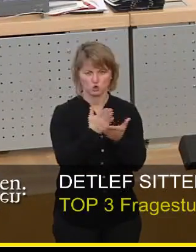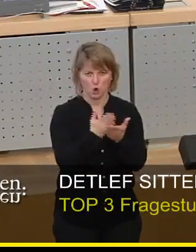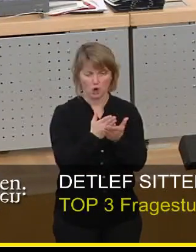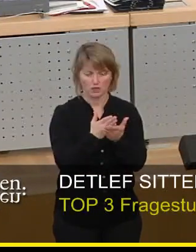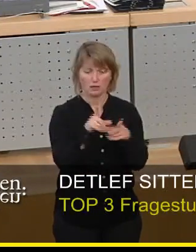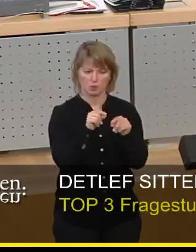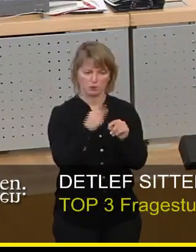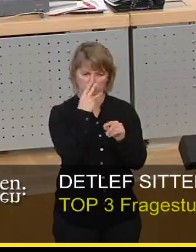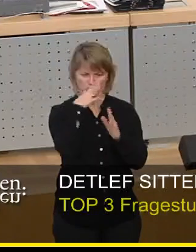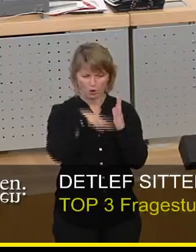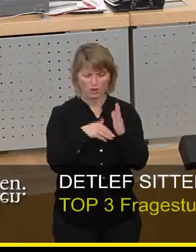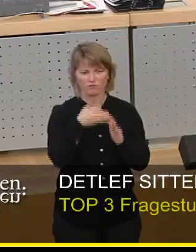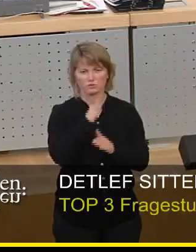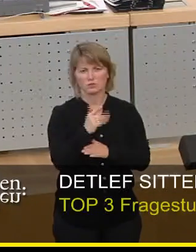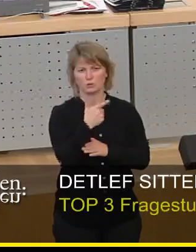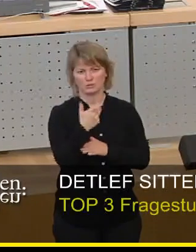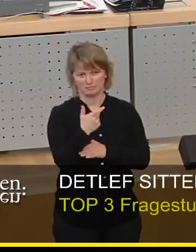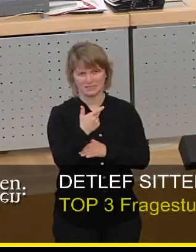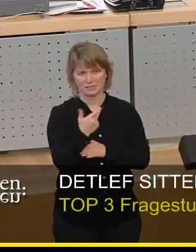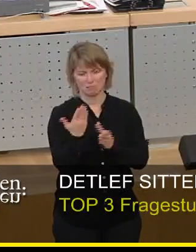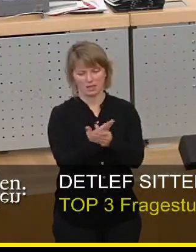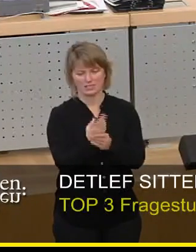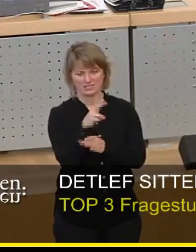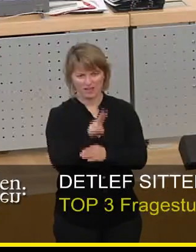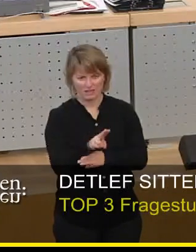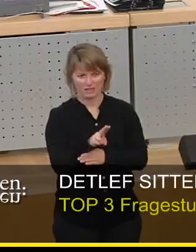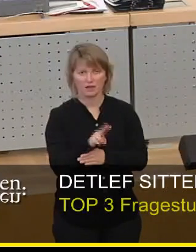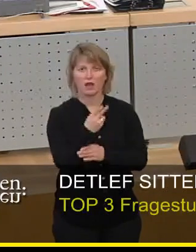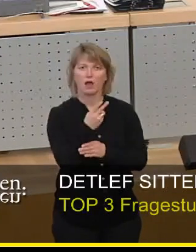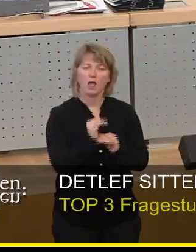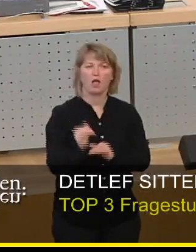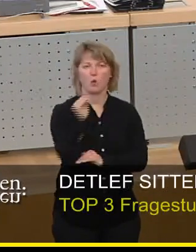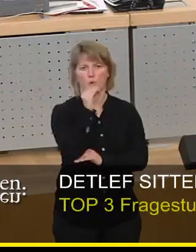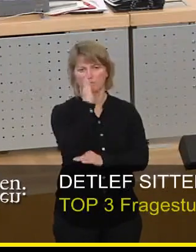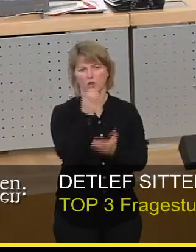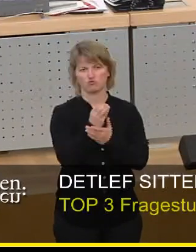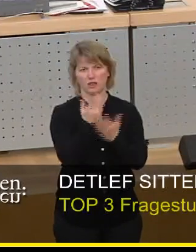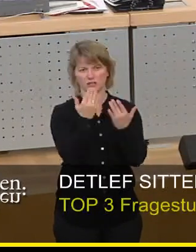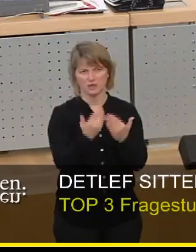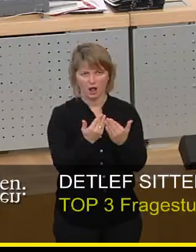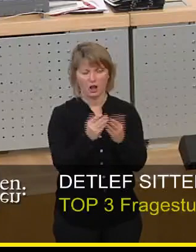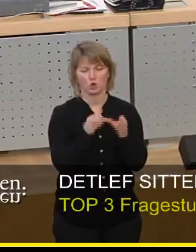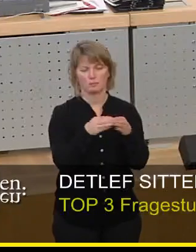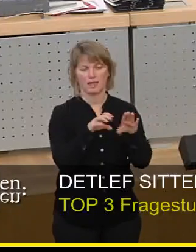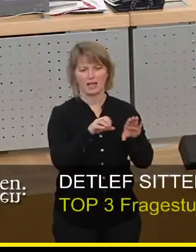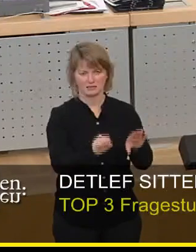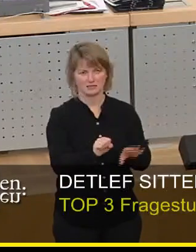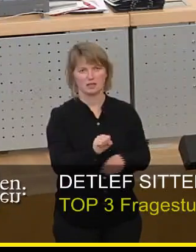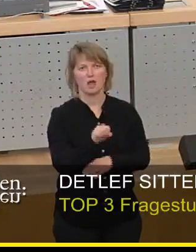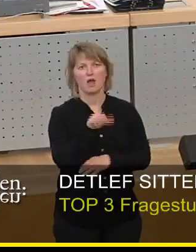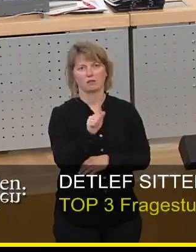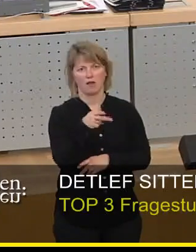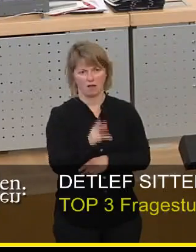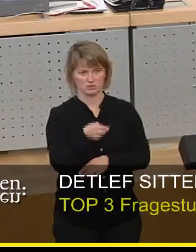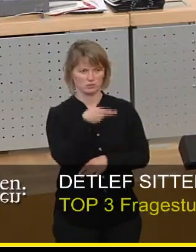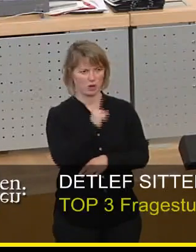Seite 572 Band 2 des Haushaltsplans, Erhöhung der Stellenzahl der Entgeltgruppe S8a auf